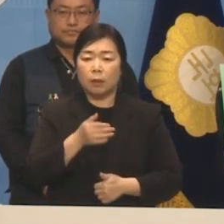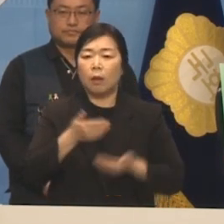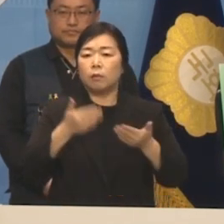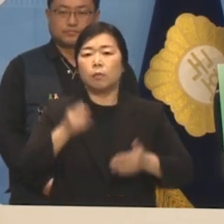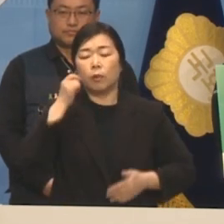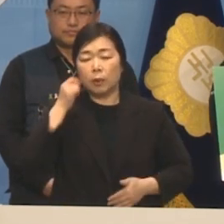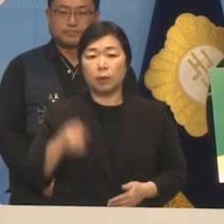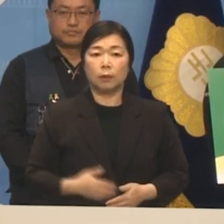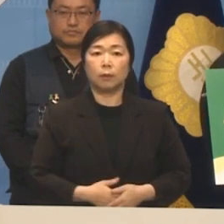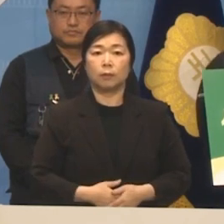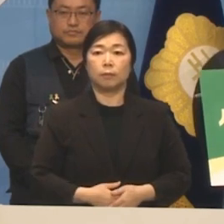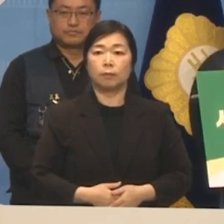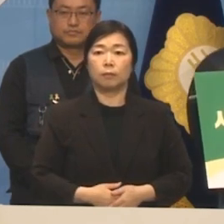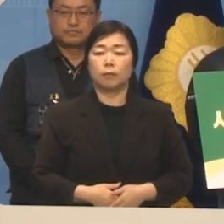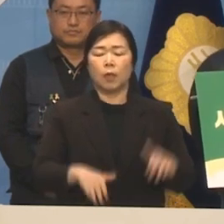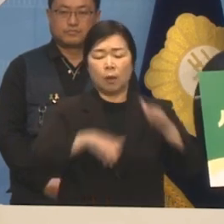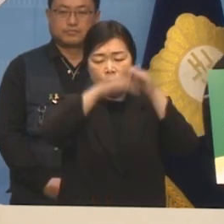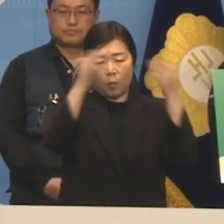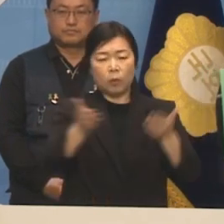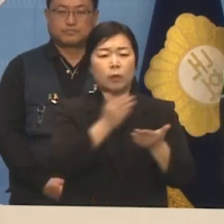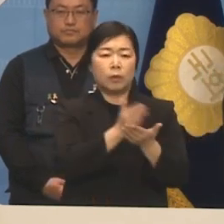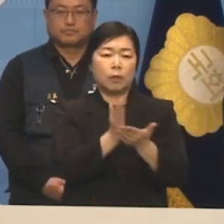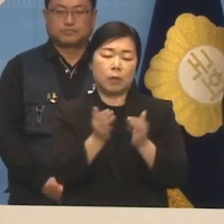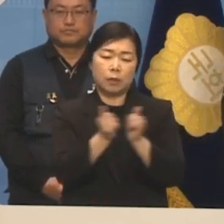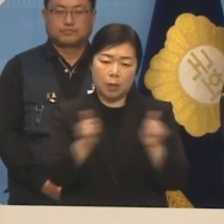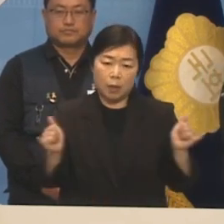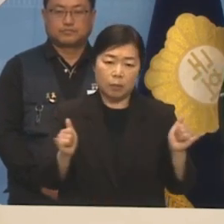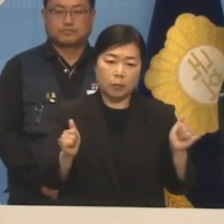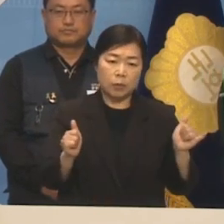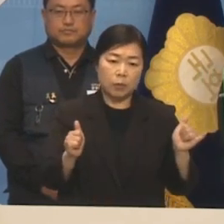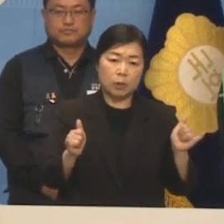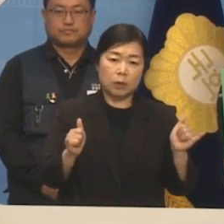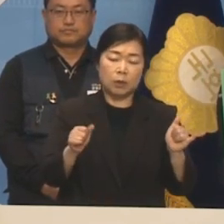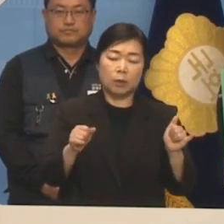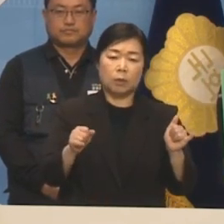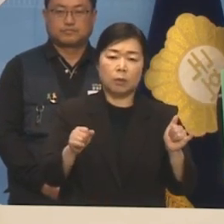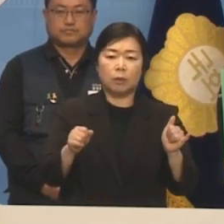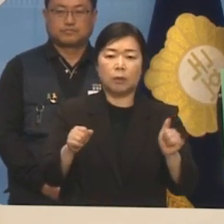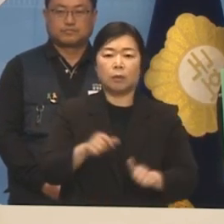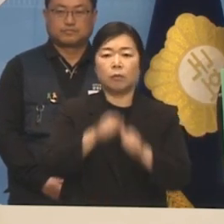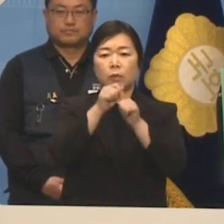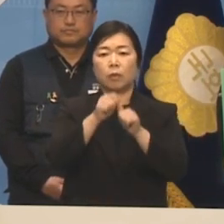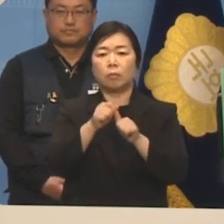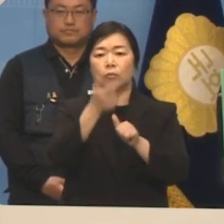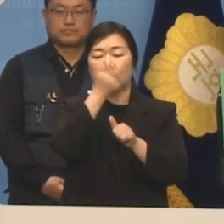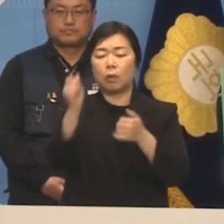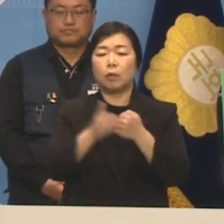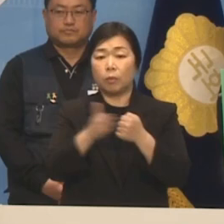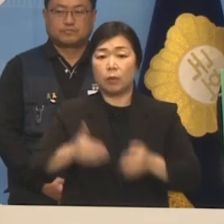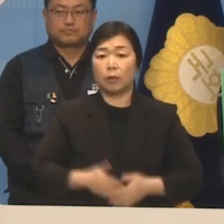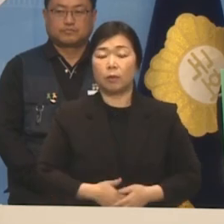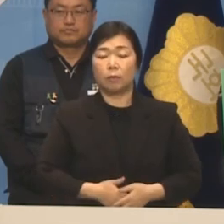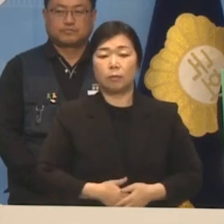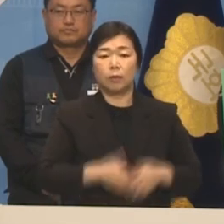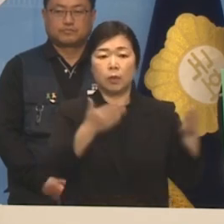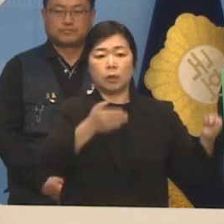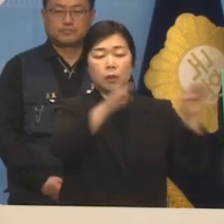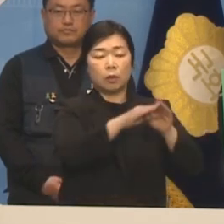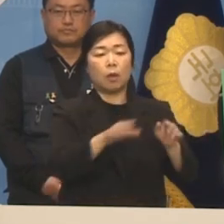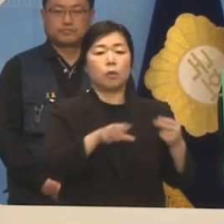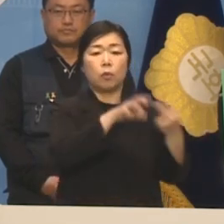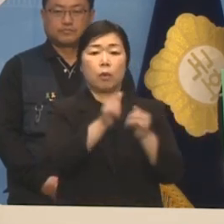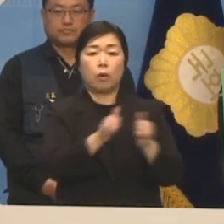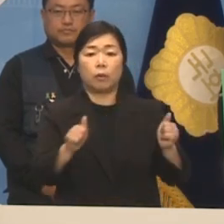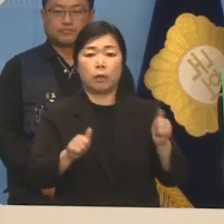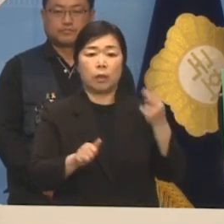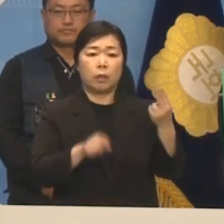없습니다. 이 모든 것이 인력 기준 개선이 되지 않기 때문입니다. 시설 요양원 인력 기준이